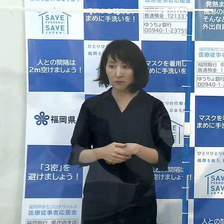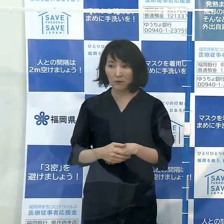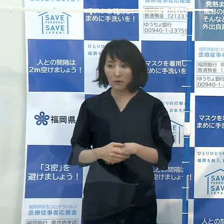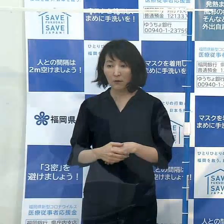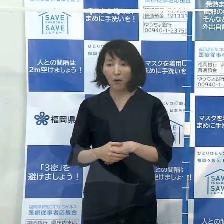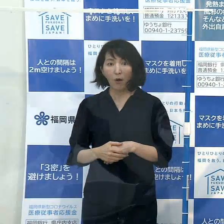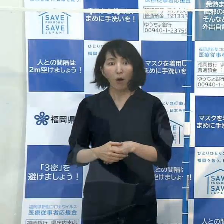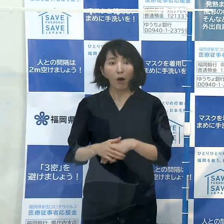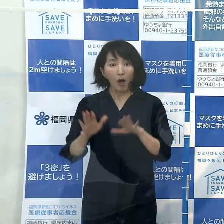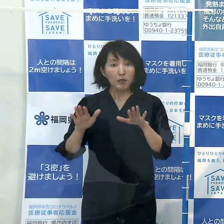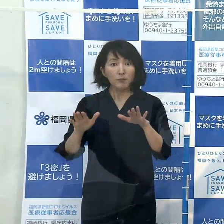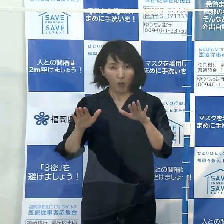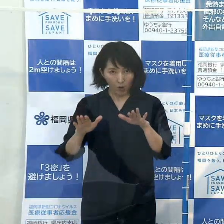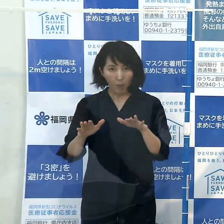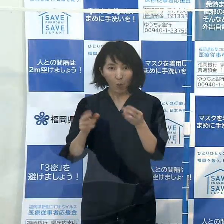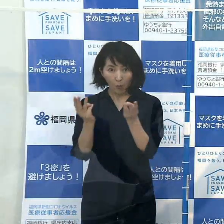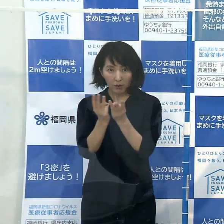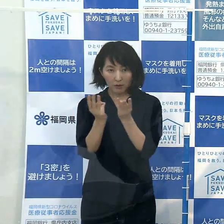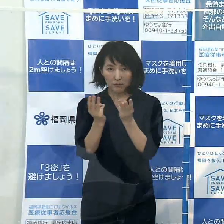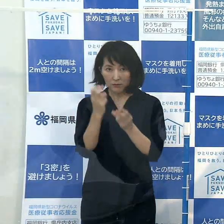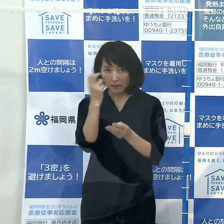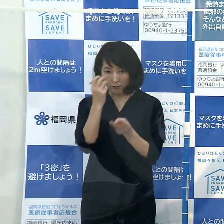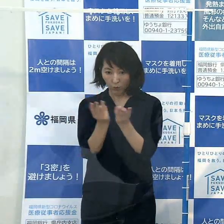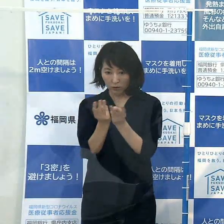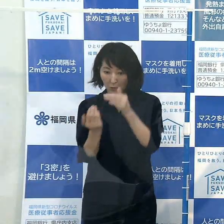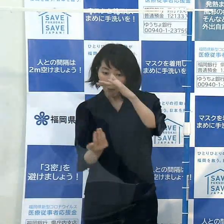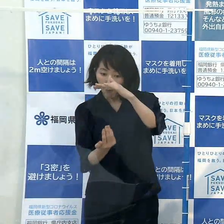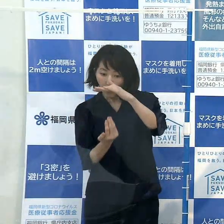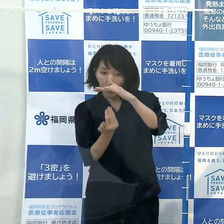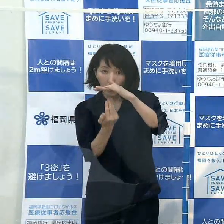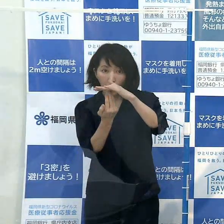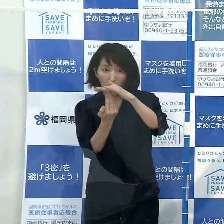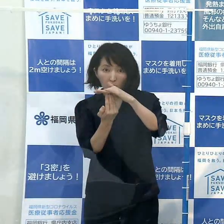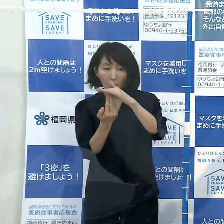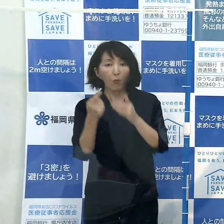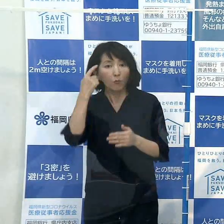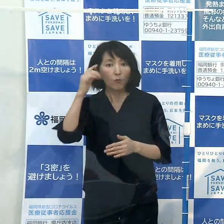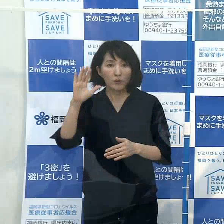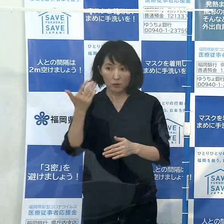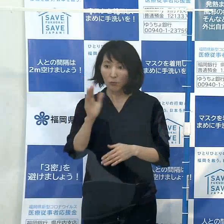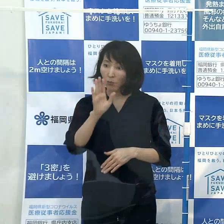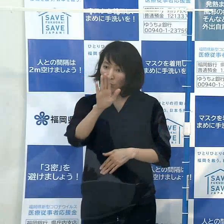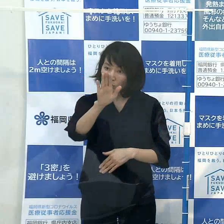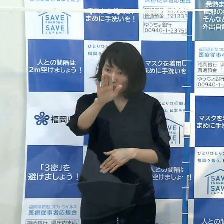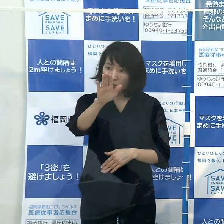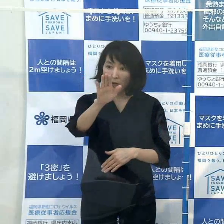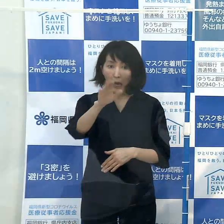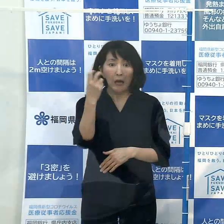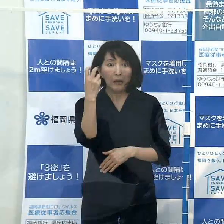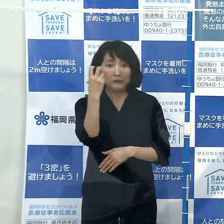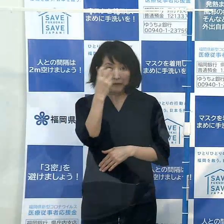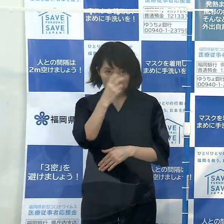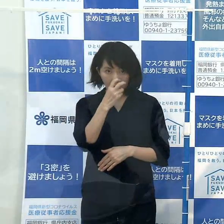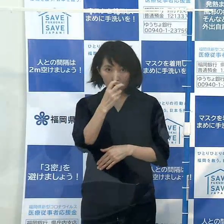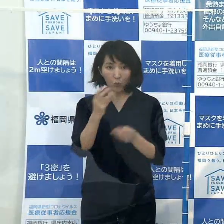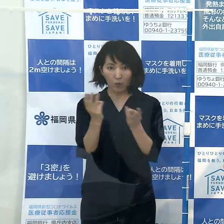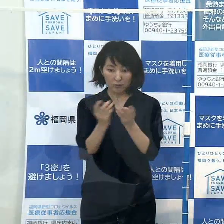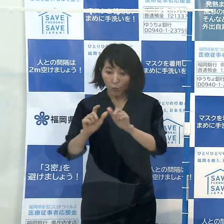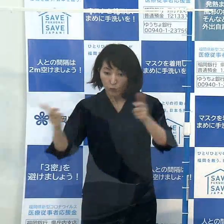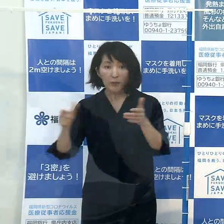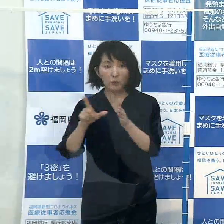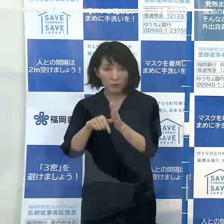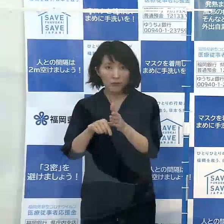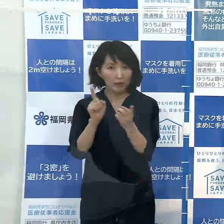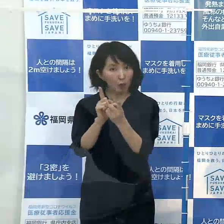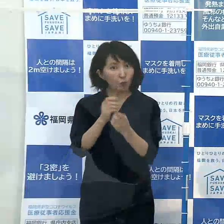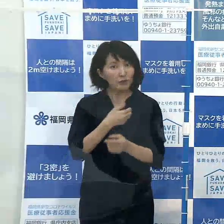ますけども、現状でその PCR 検査が今後患者数、 検査数が増えたときに対応というのはできるというか。 これは